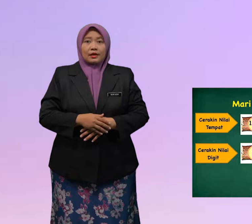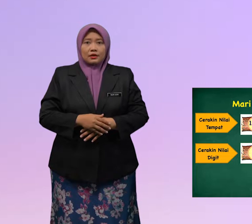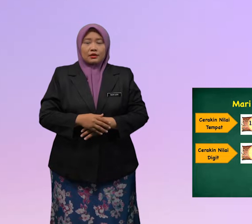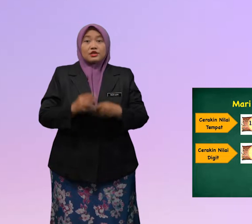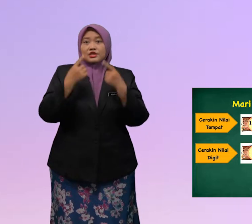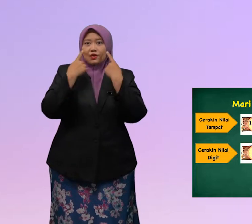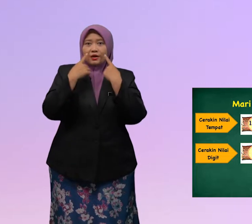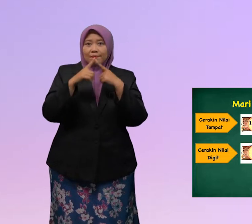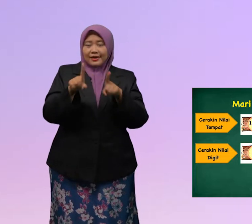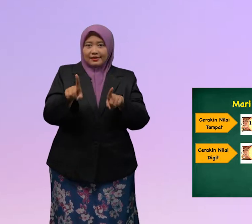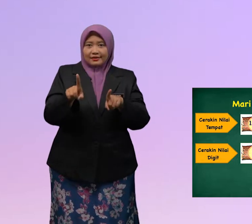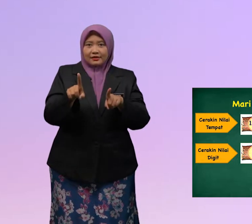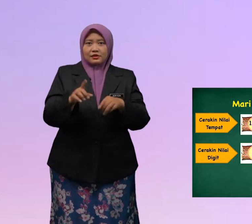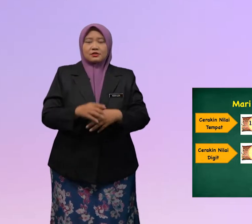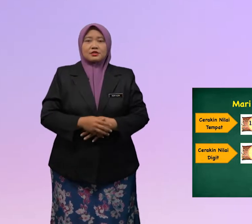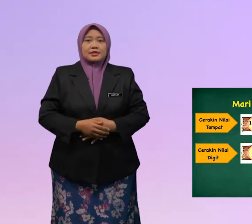Maka jawapannya